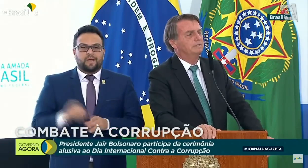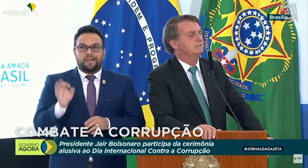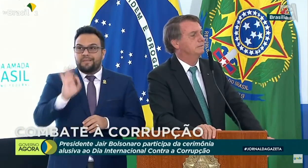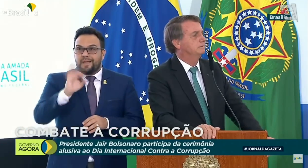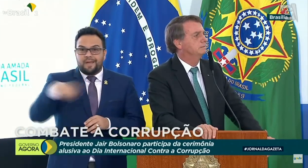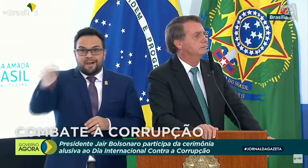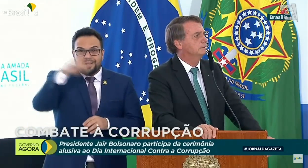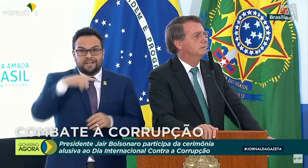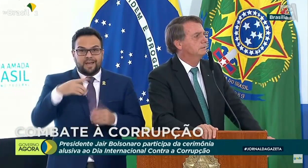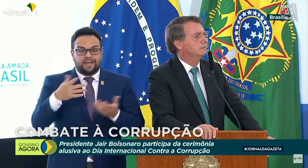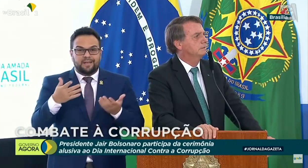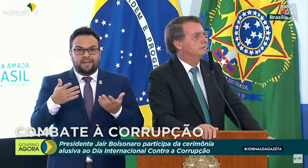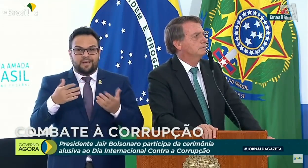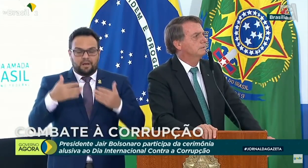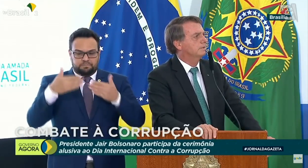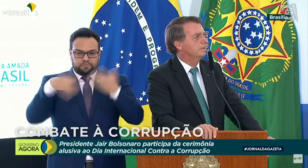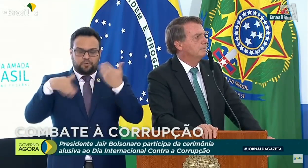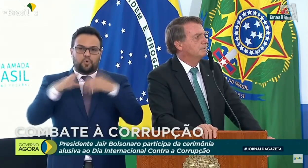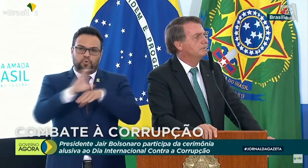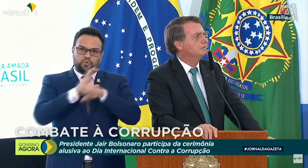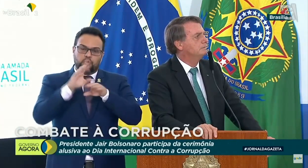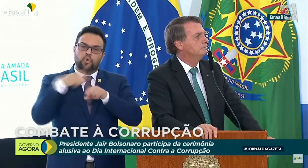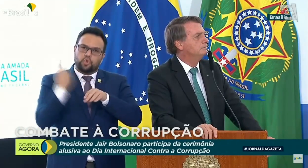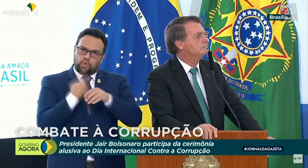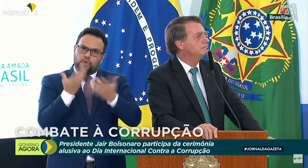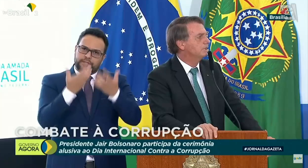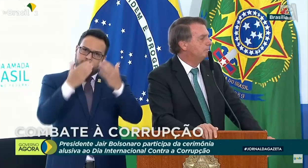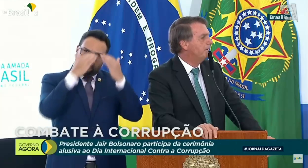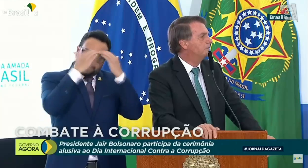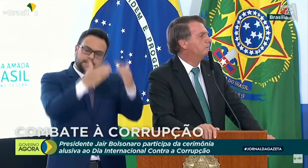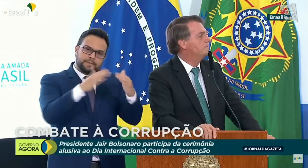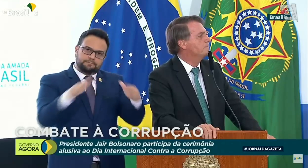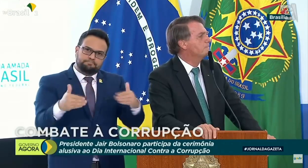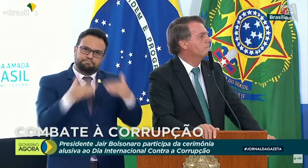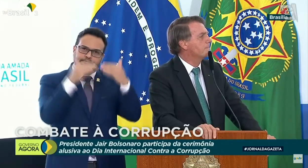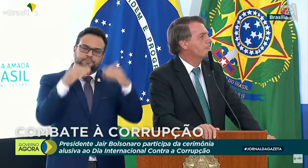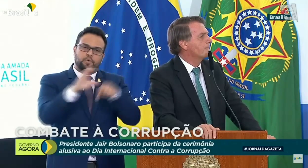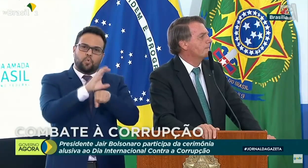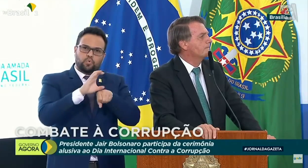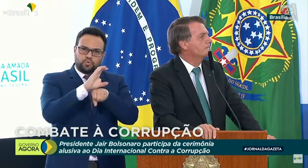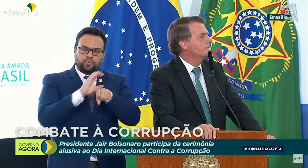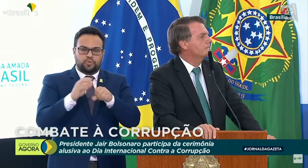fora das quatro linhas nós queremos o respeito